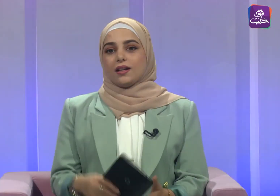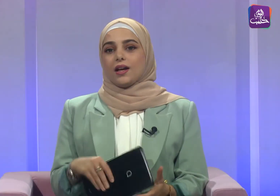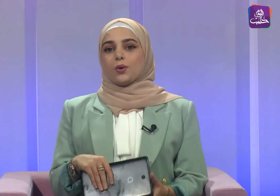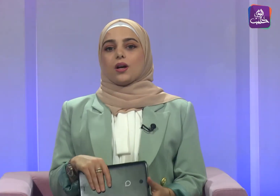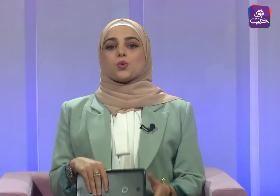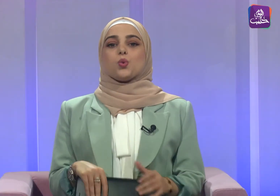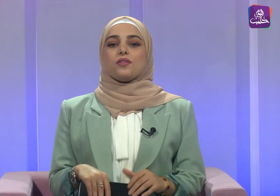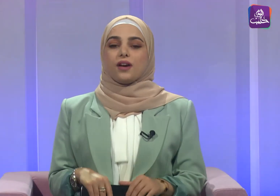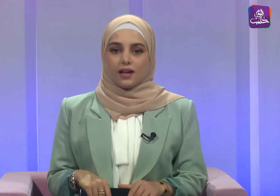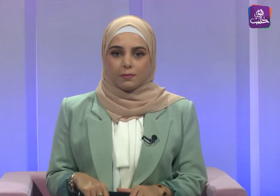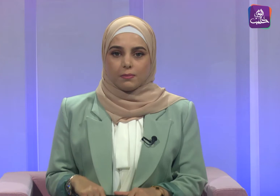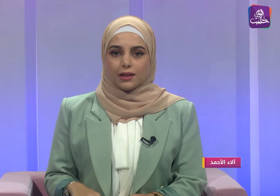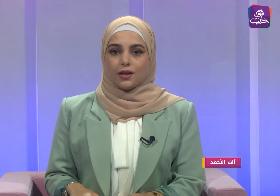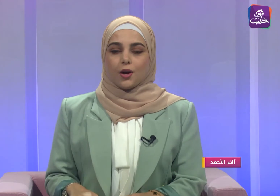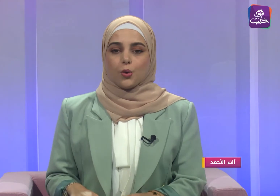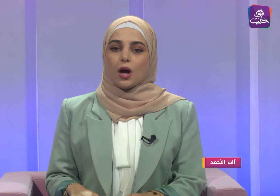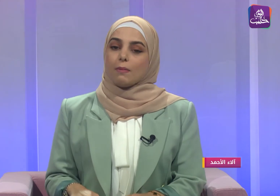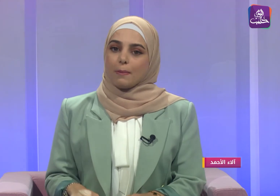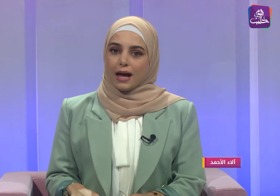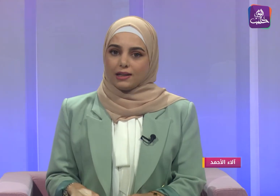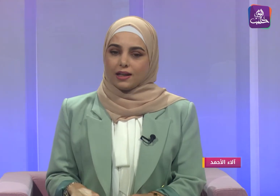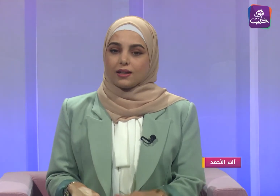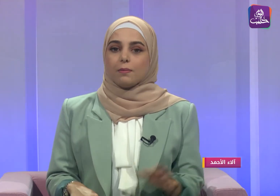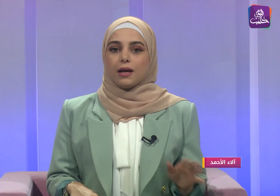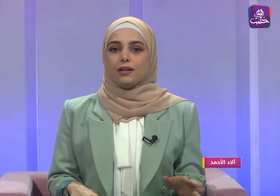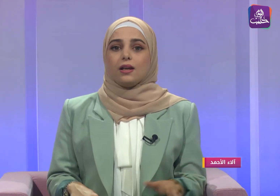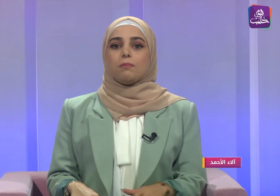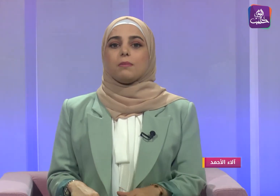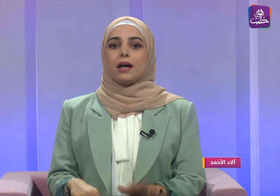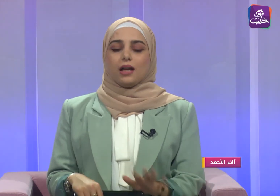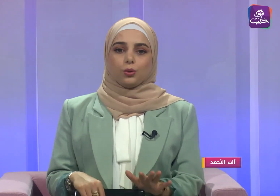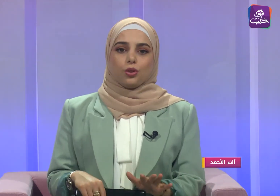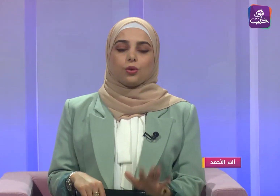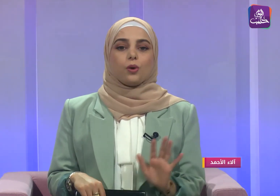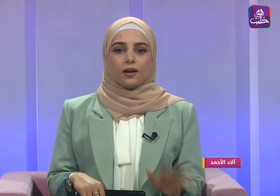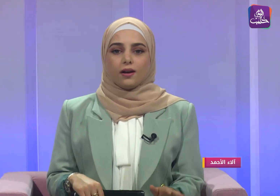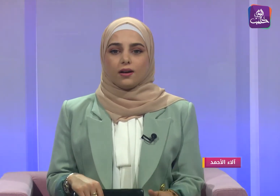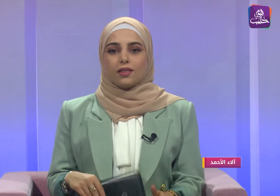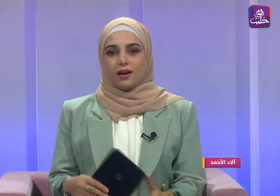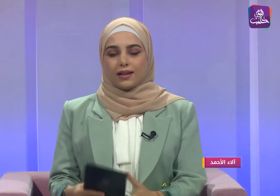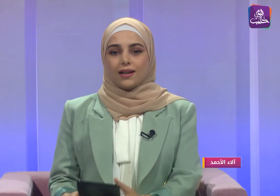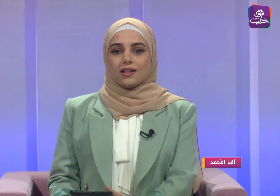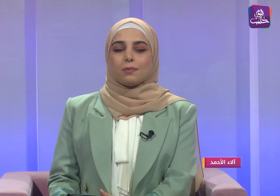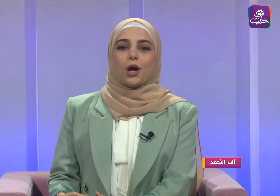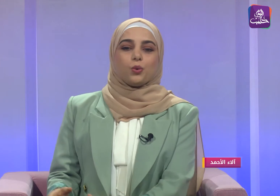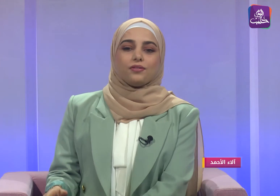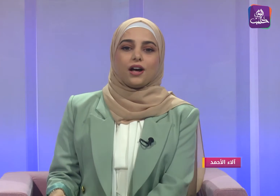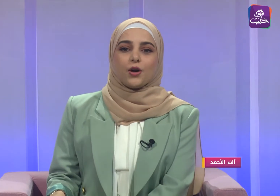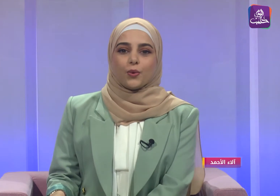لا يقاس الوفاء بما تراه أمام عينك بل بما يحدث وراء ظهرك. صباح الوفاء